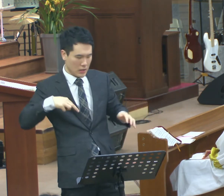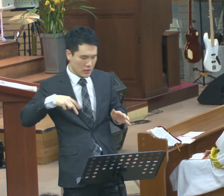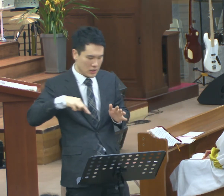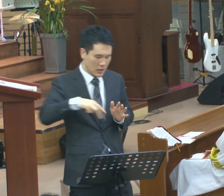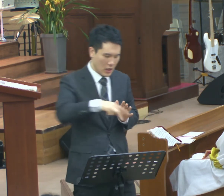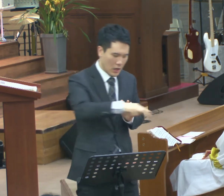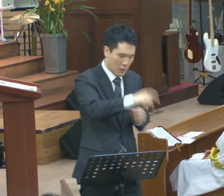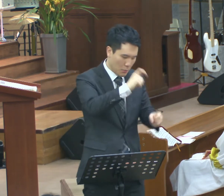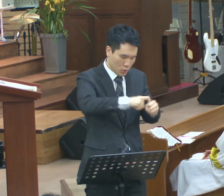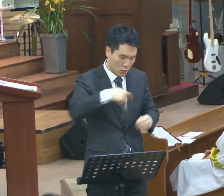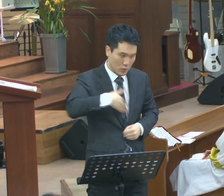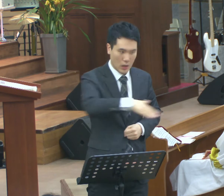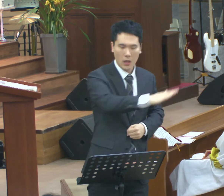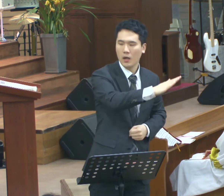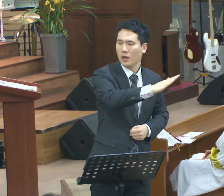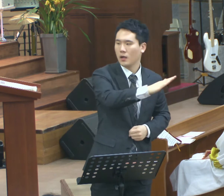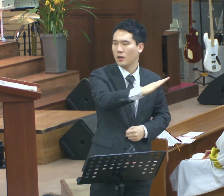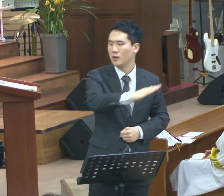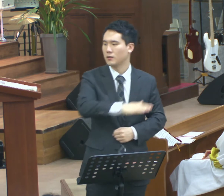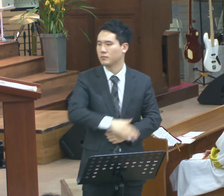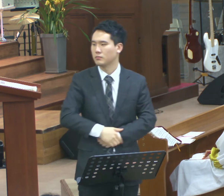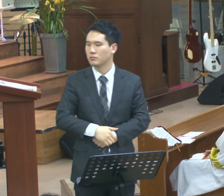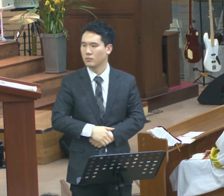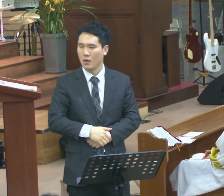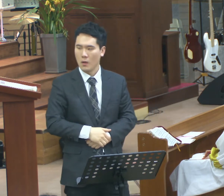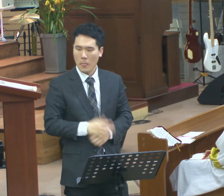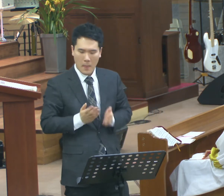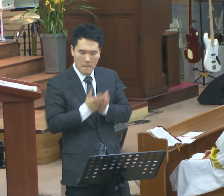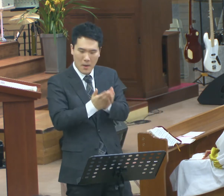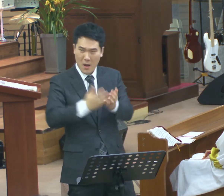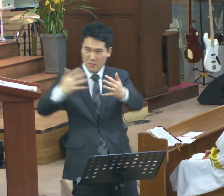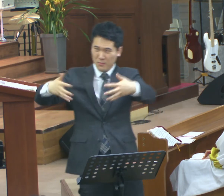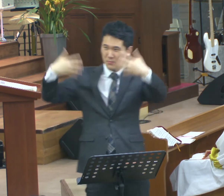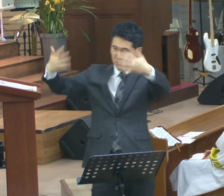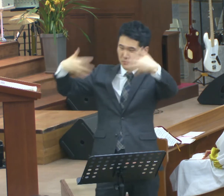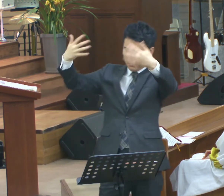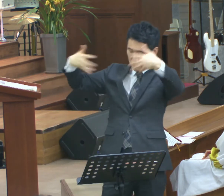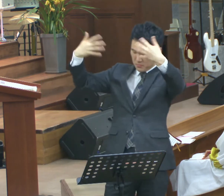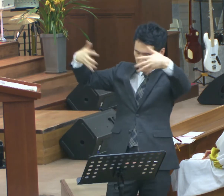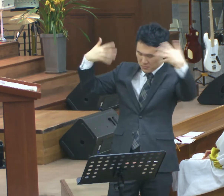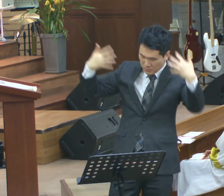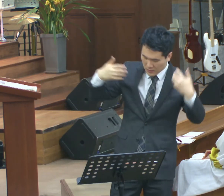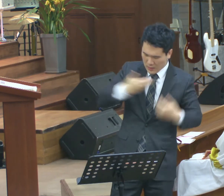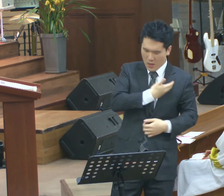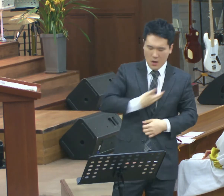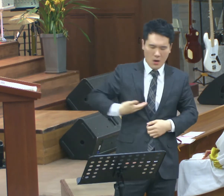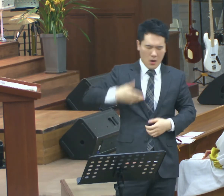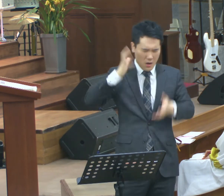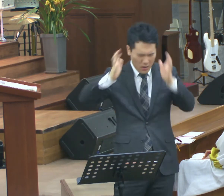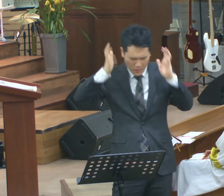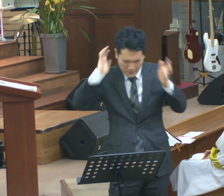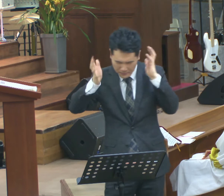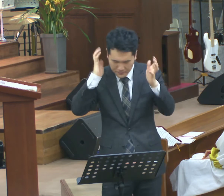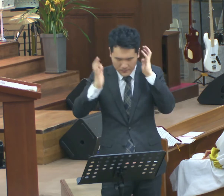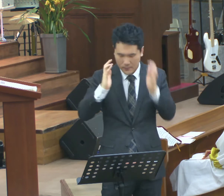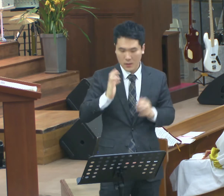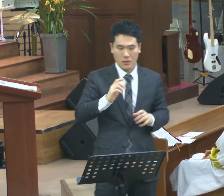바람이 거스름으로 제자들이 고생하는 것을 보시고 다 보고 계셨어요. 그런데